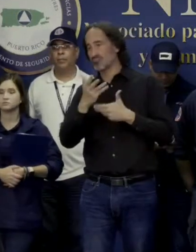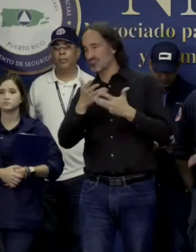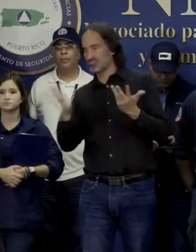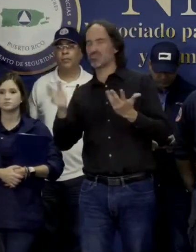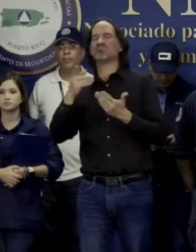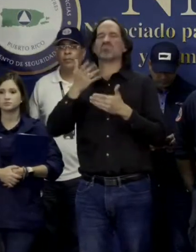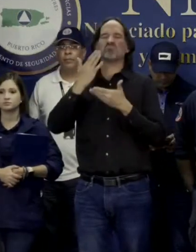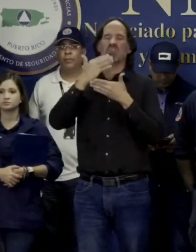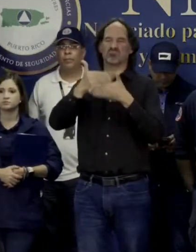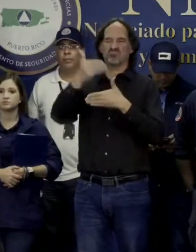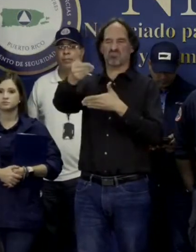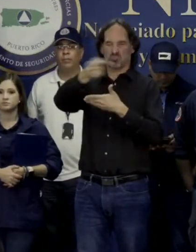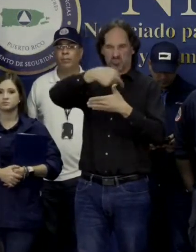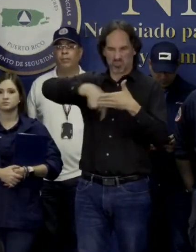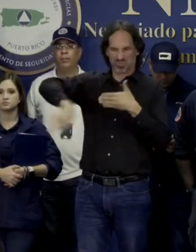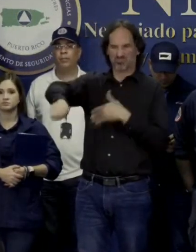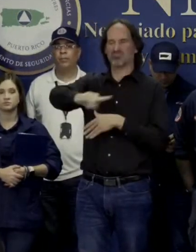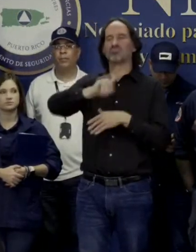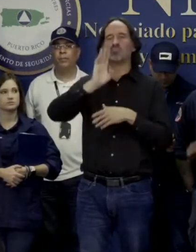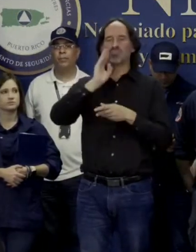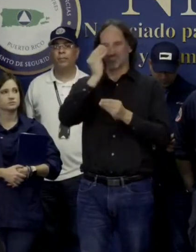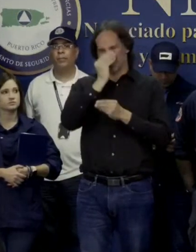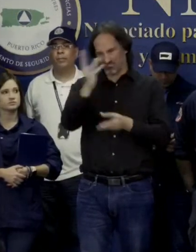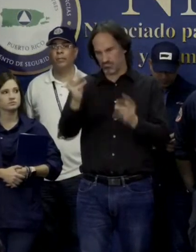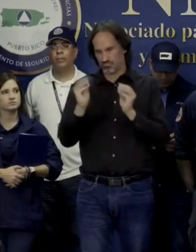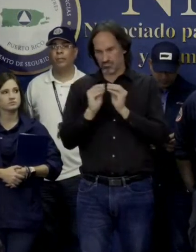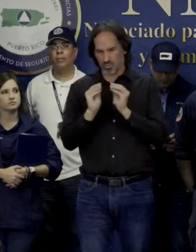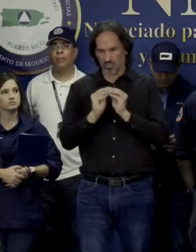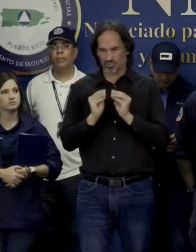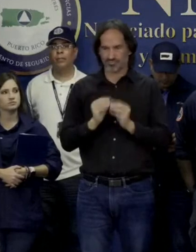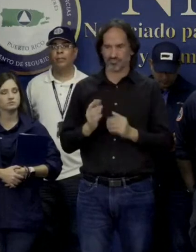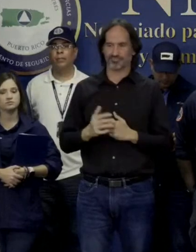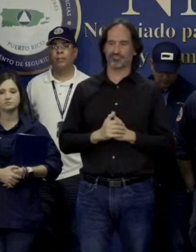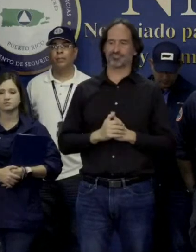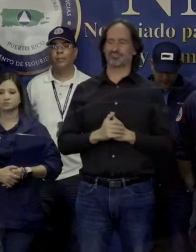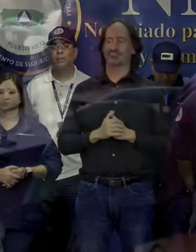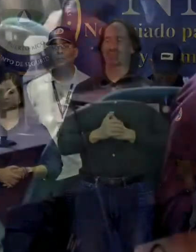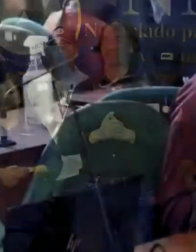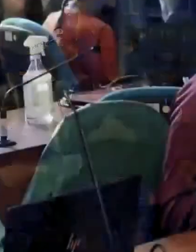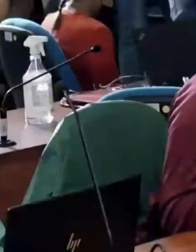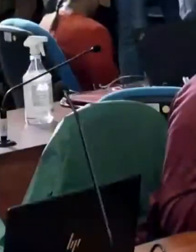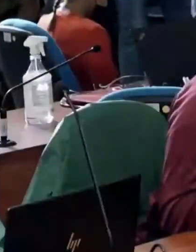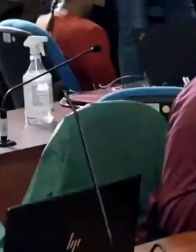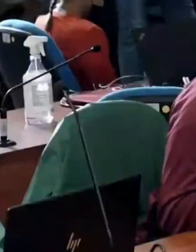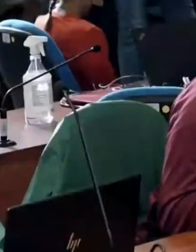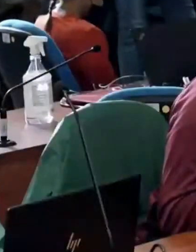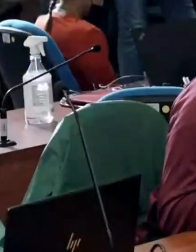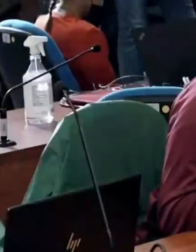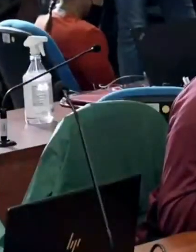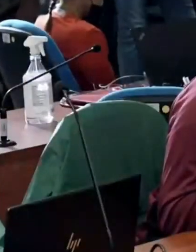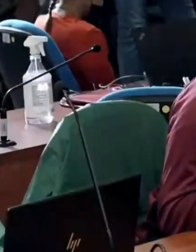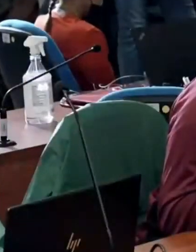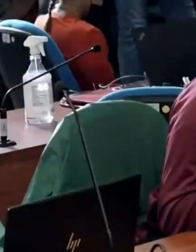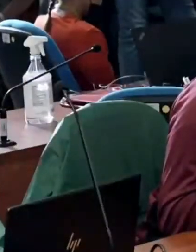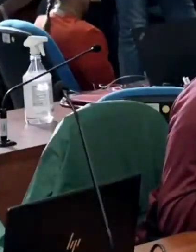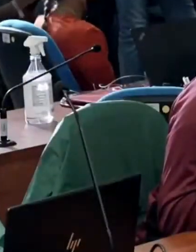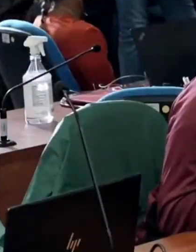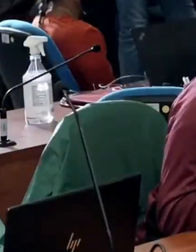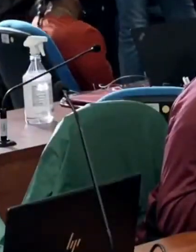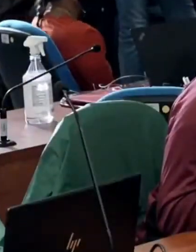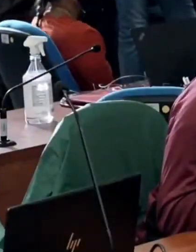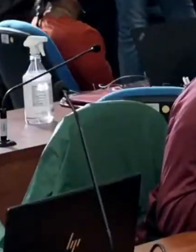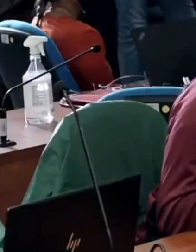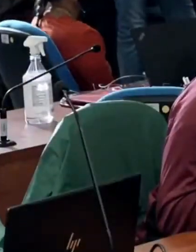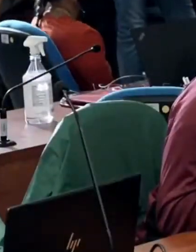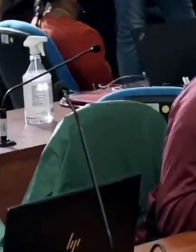bien preliminar aquí en medio de esta respuesta. Y al comisionado Correa, ¿tiene al momento alguna cifra